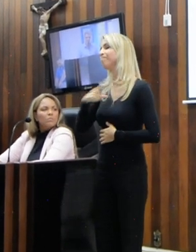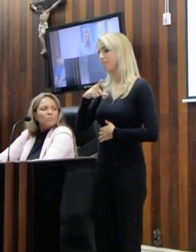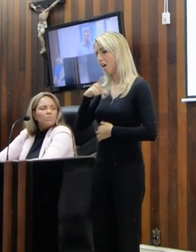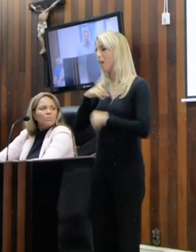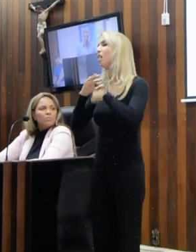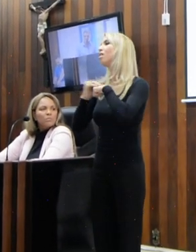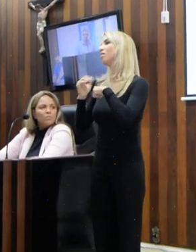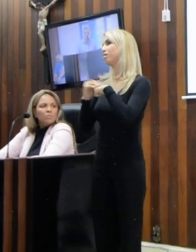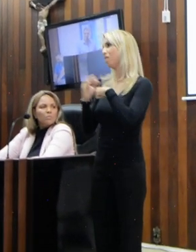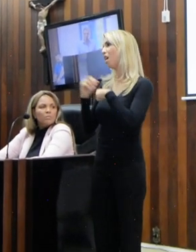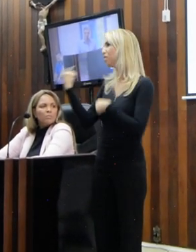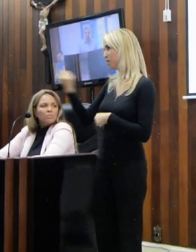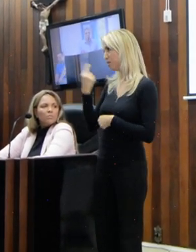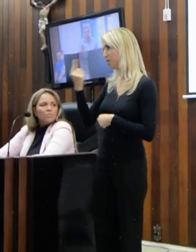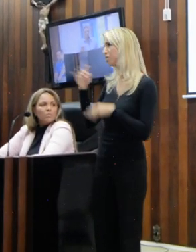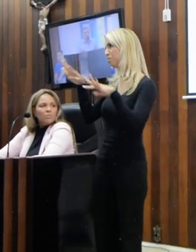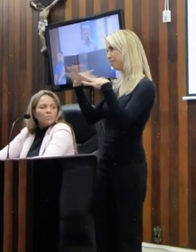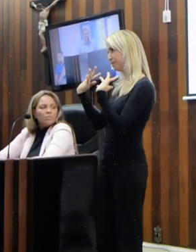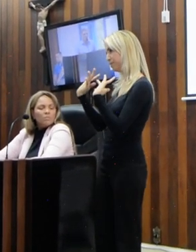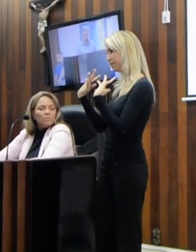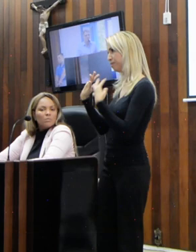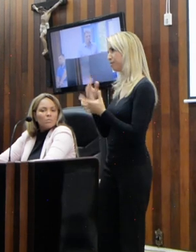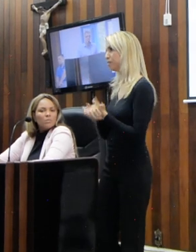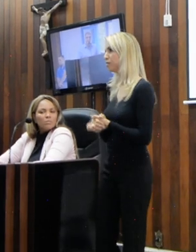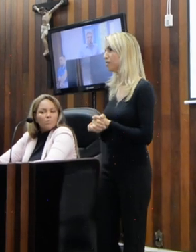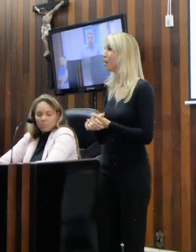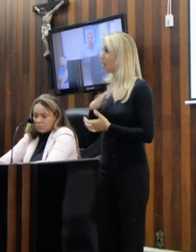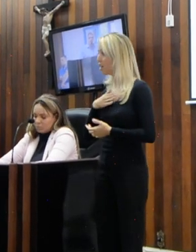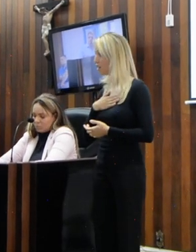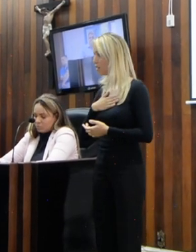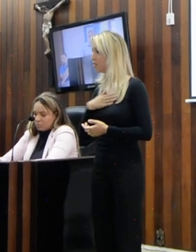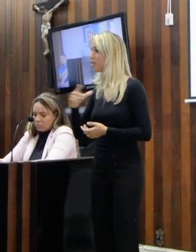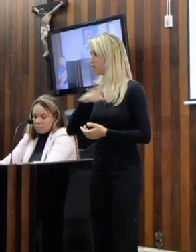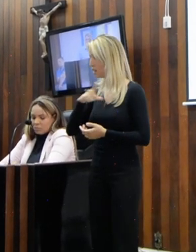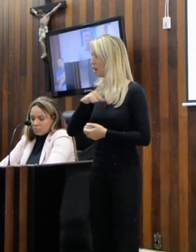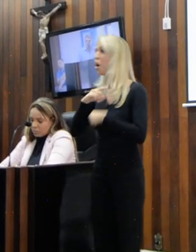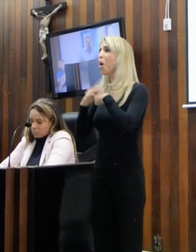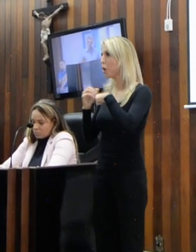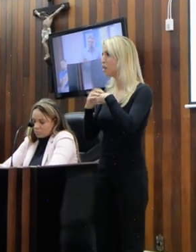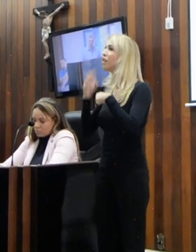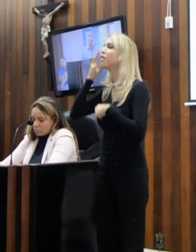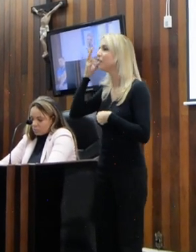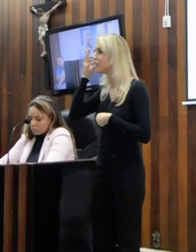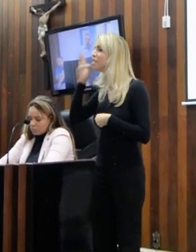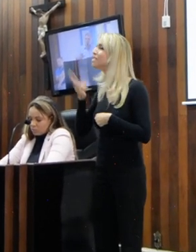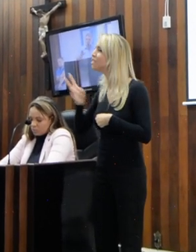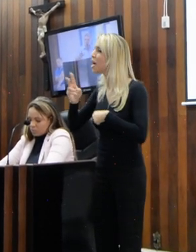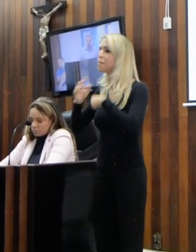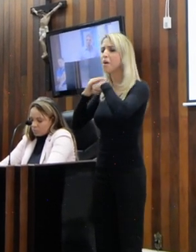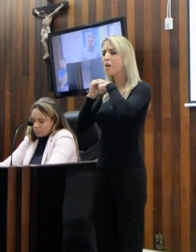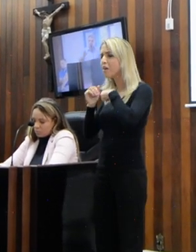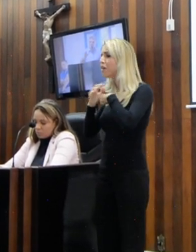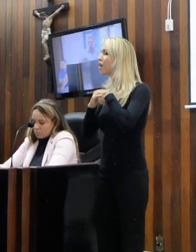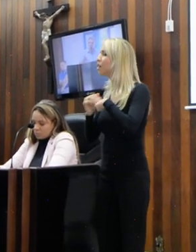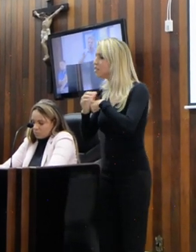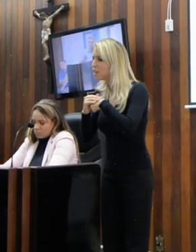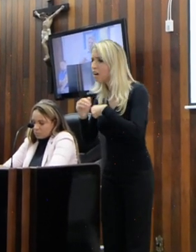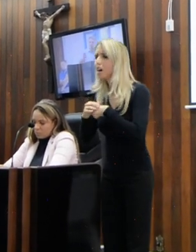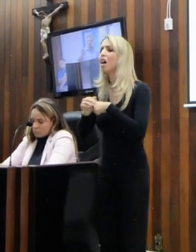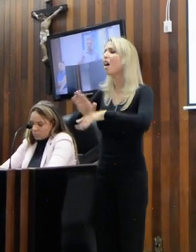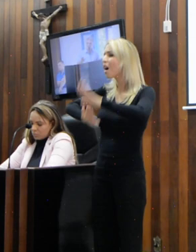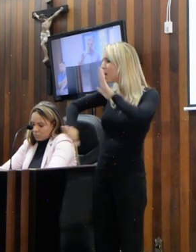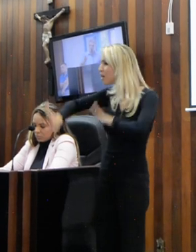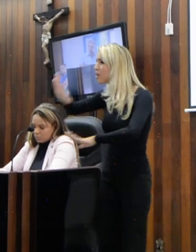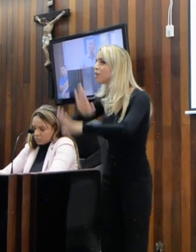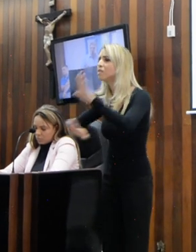presentes. Um dos meus cuidados como vereador é esse. É cuidar para que a instituição nunca deixe